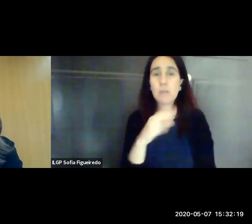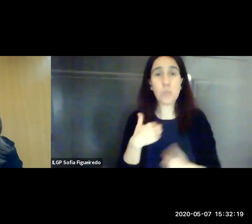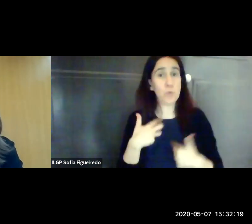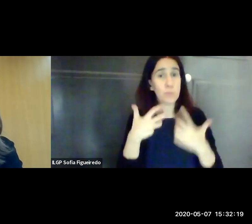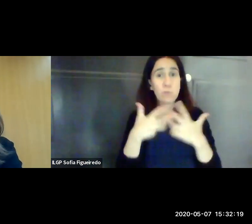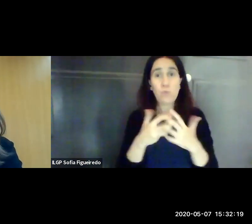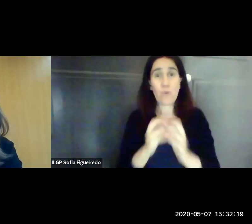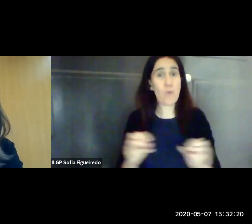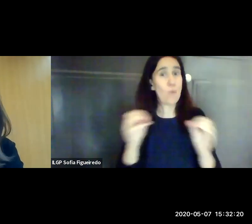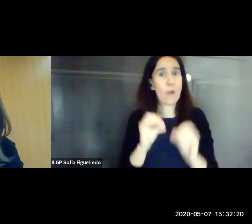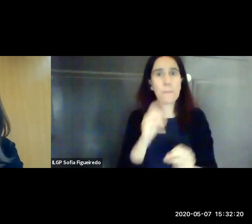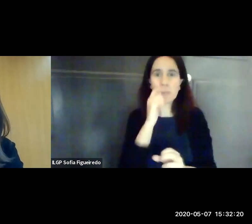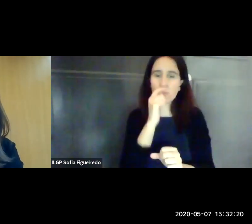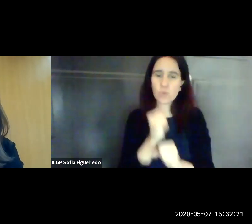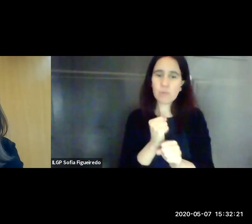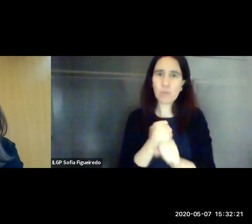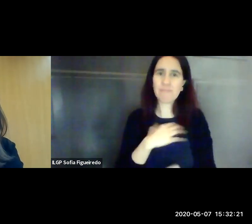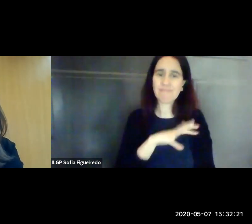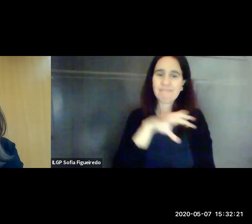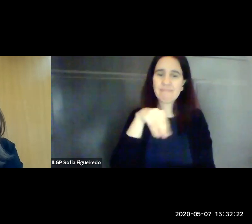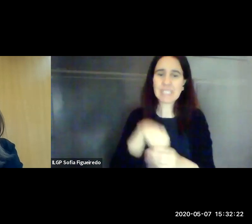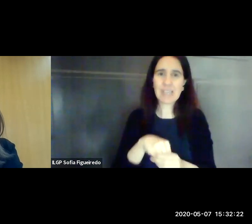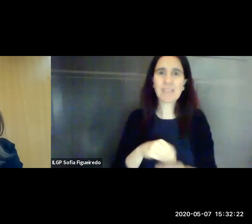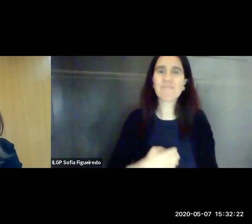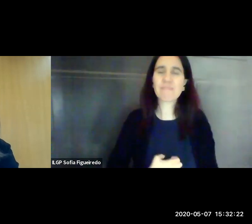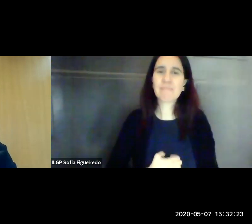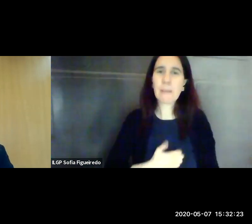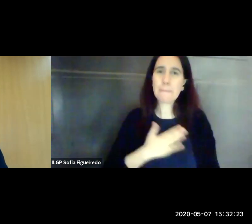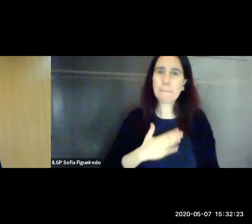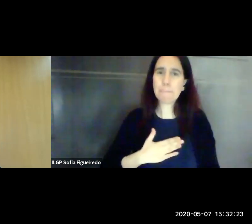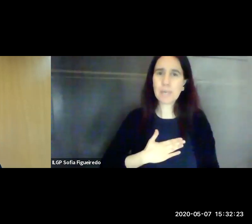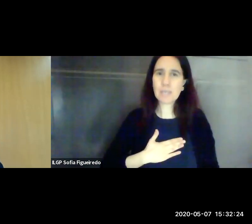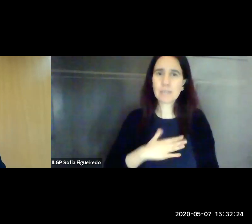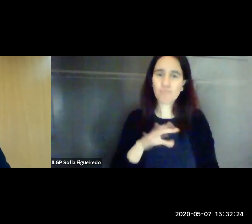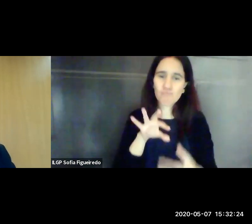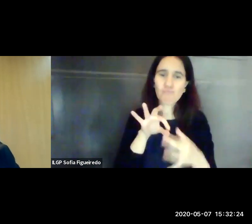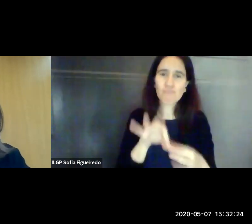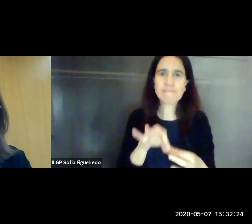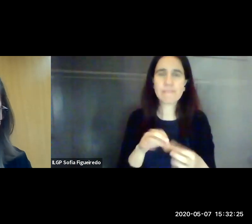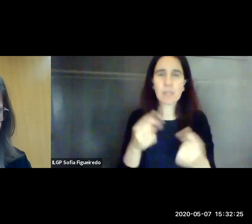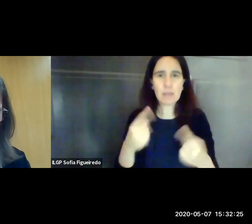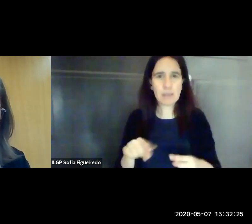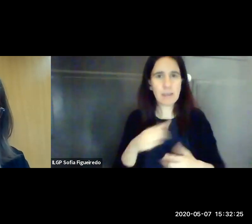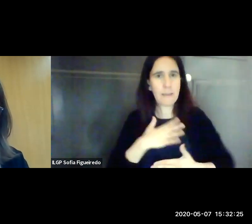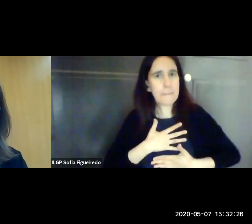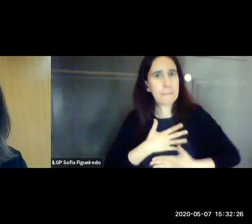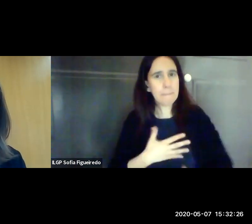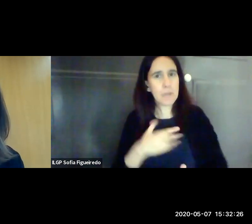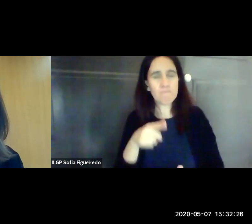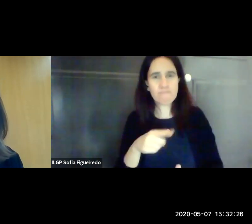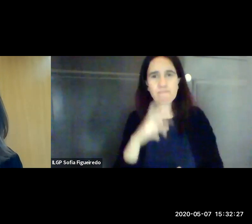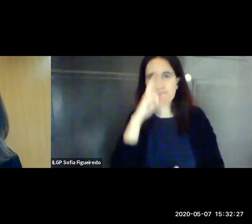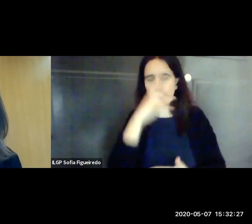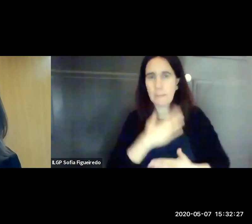que se sentem parte das empresas e que sentem parte empenhada são com certeza mais empenhados e